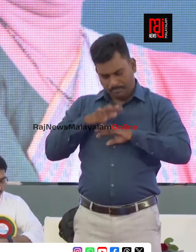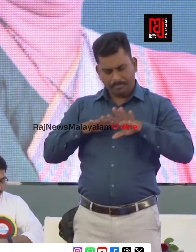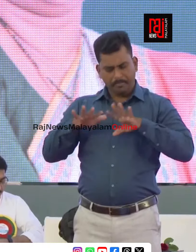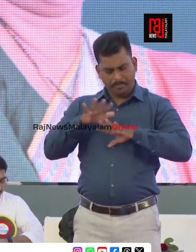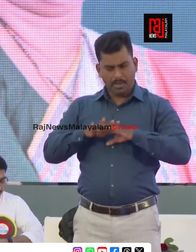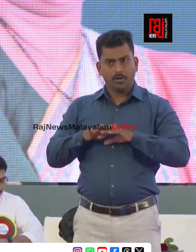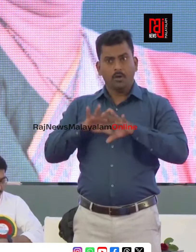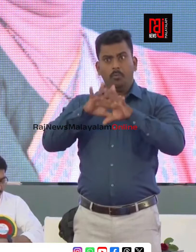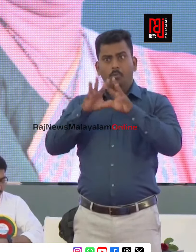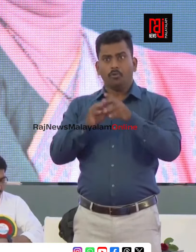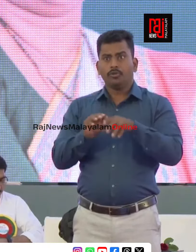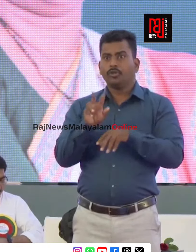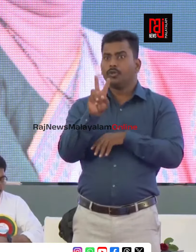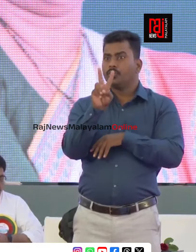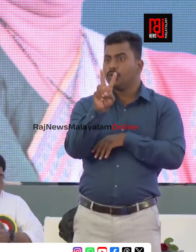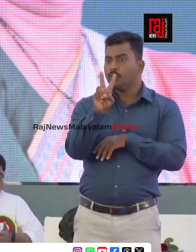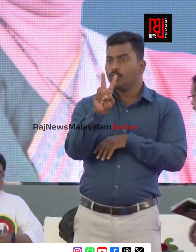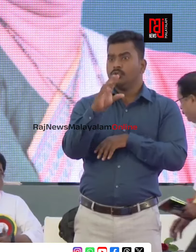ഇതിനകം